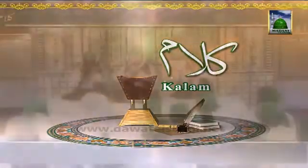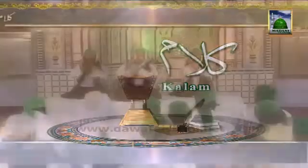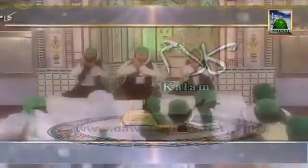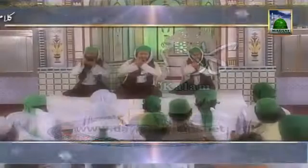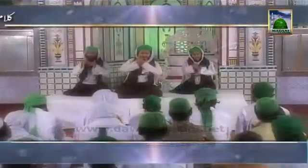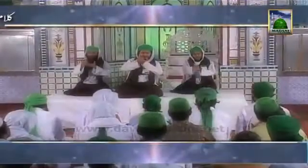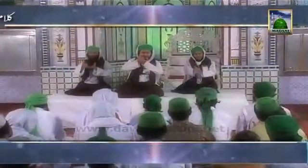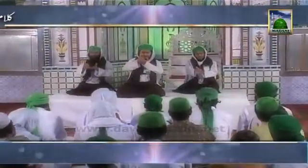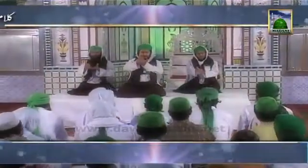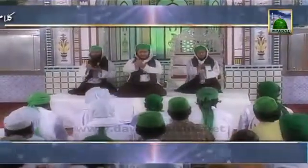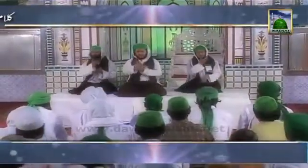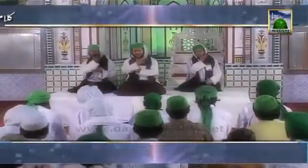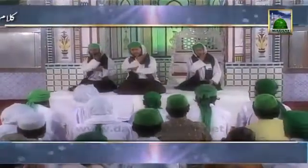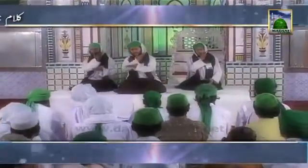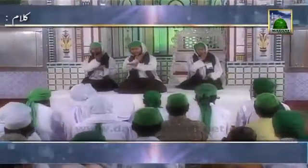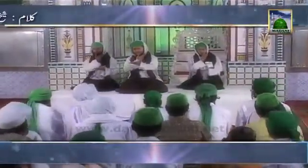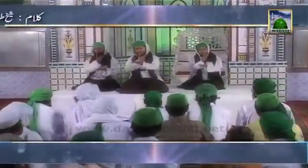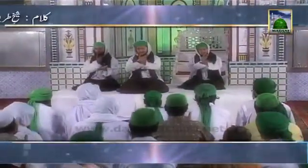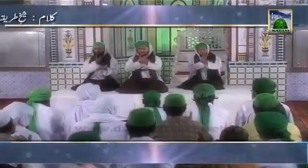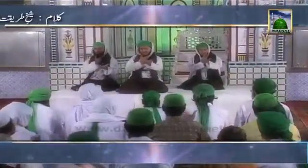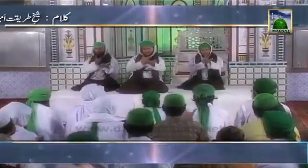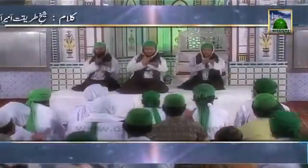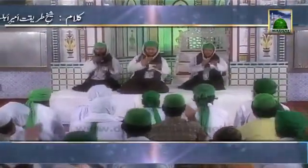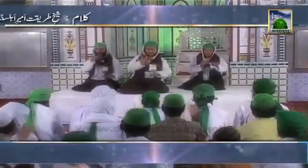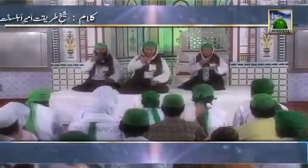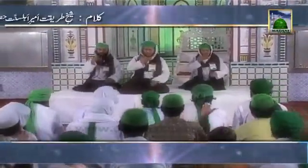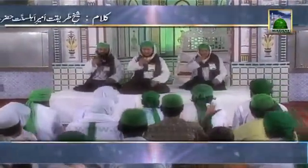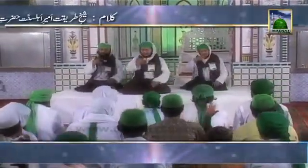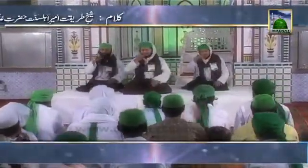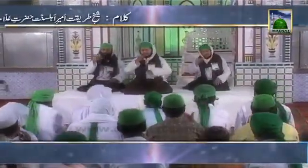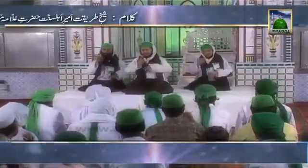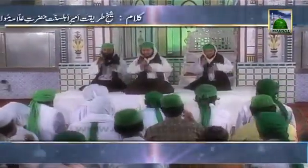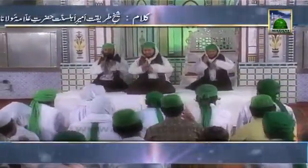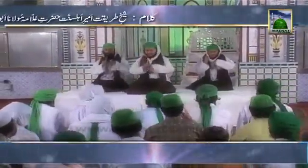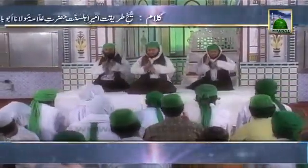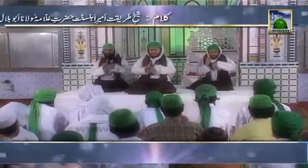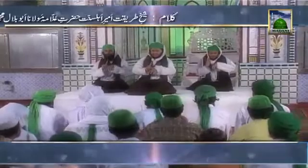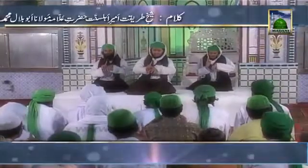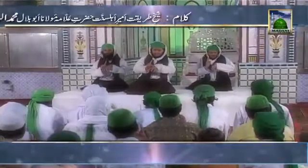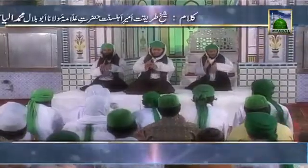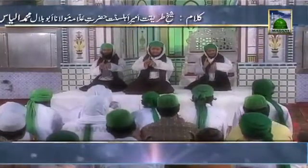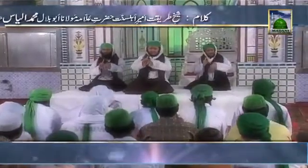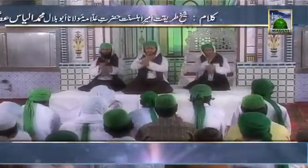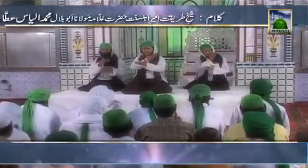کیا، جس کو چاہا میٹھے مدینے، جس